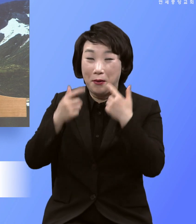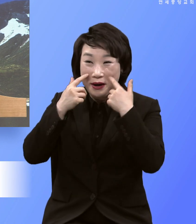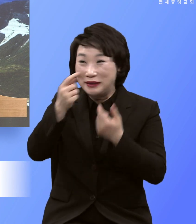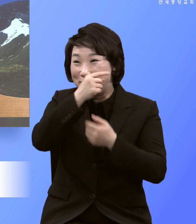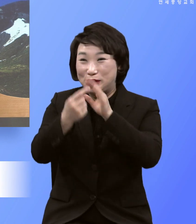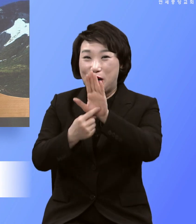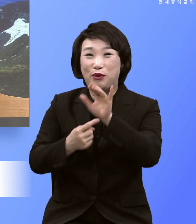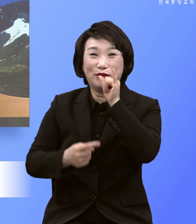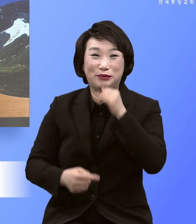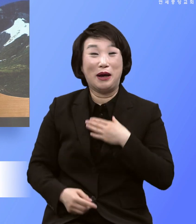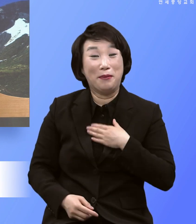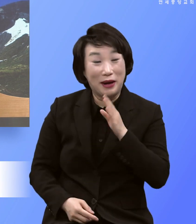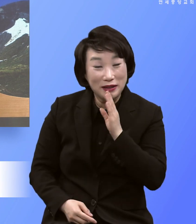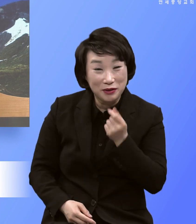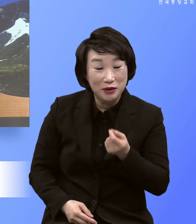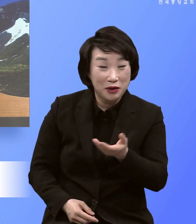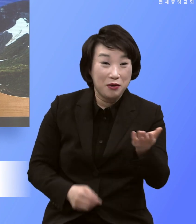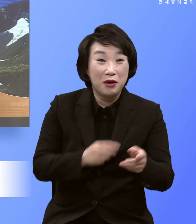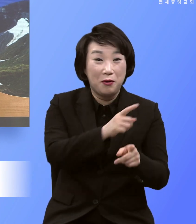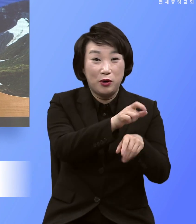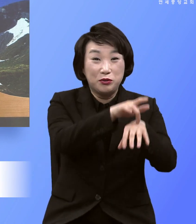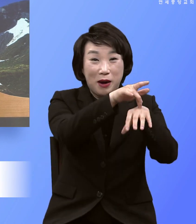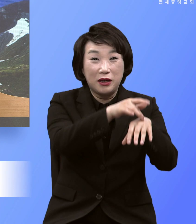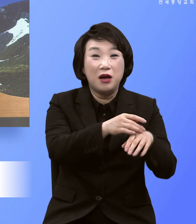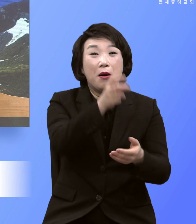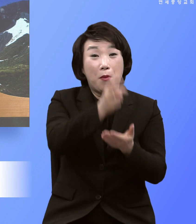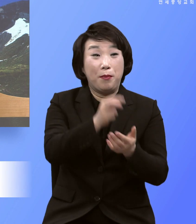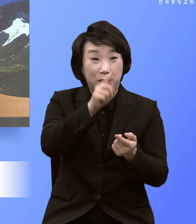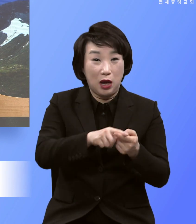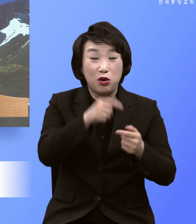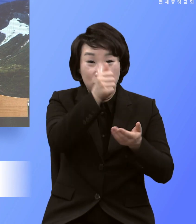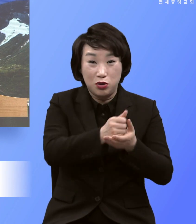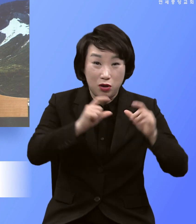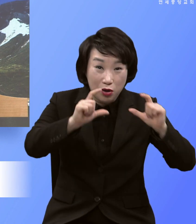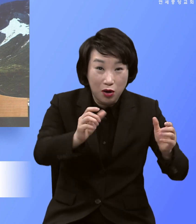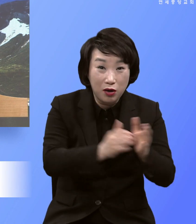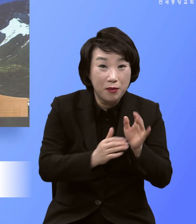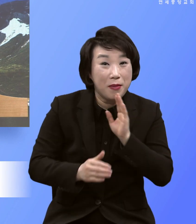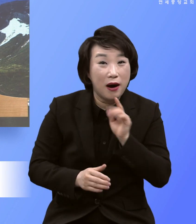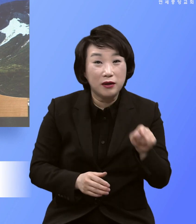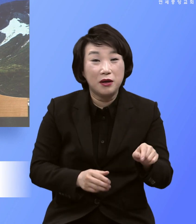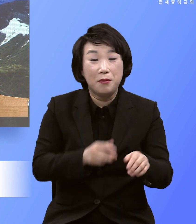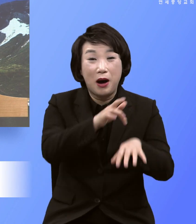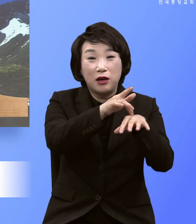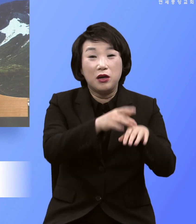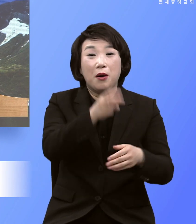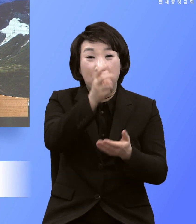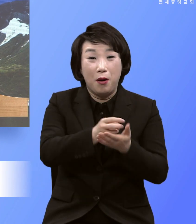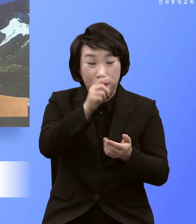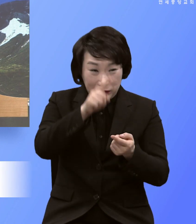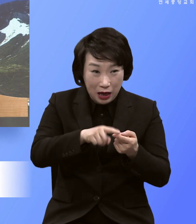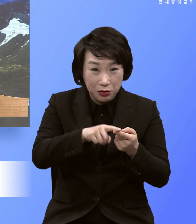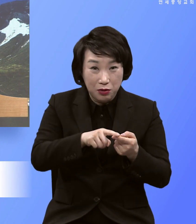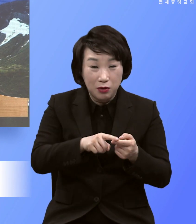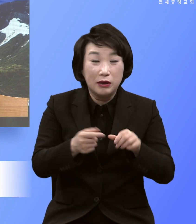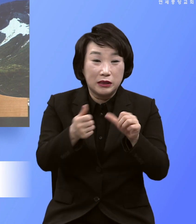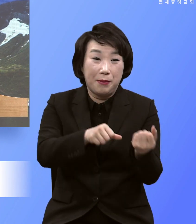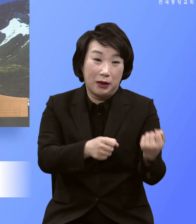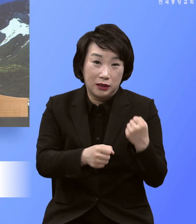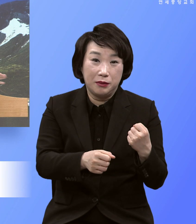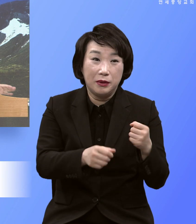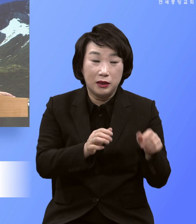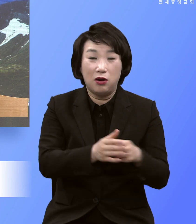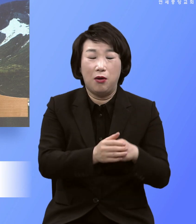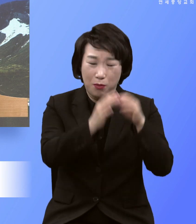확증했습니다. 마귀는 법대로 정죄를 받았습니다. 마귀는 법대로 사망의 세력 앞에 사력이